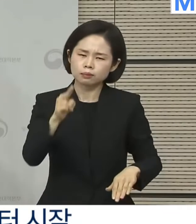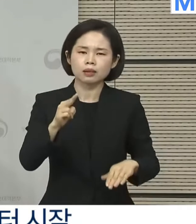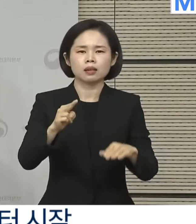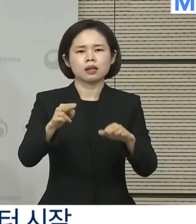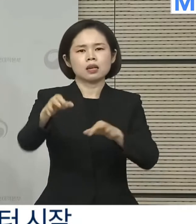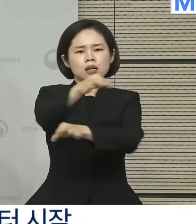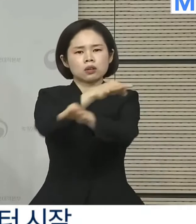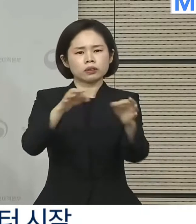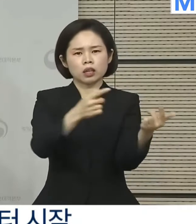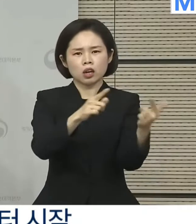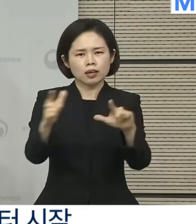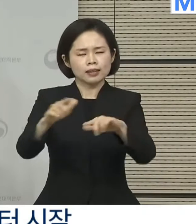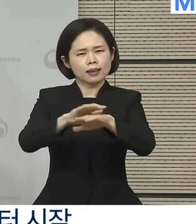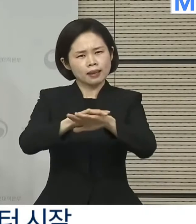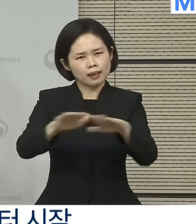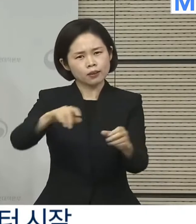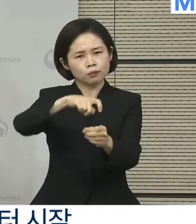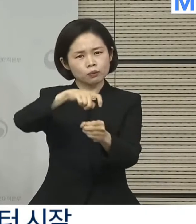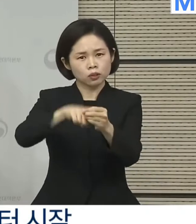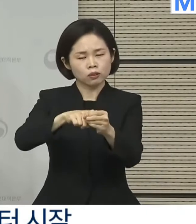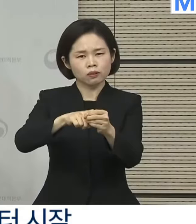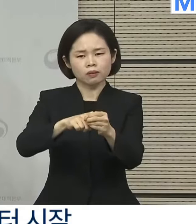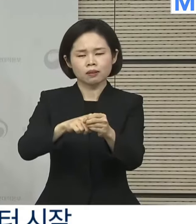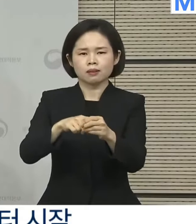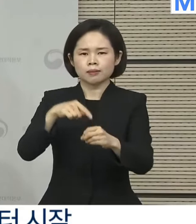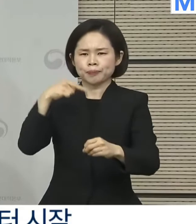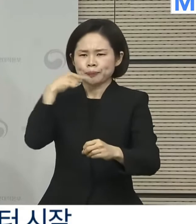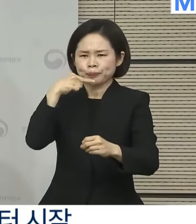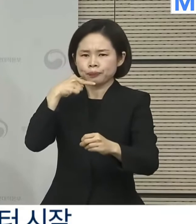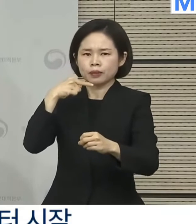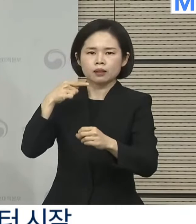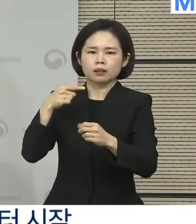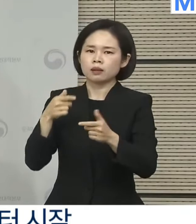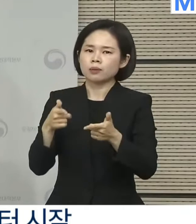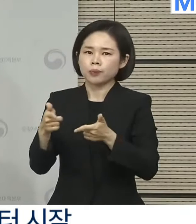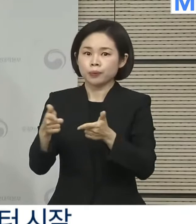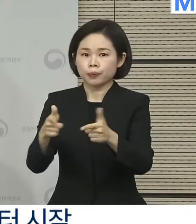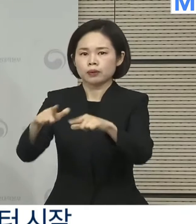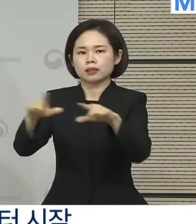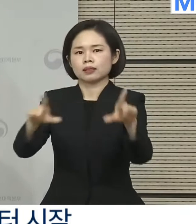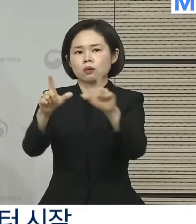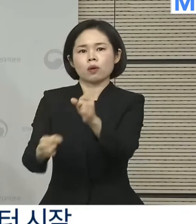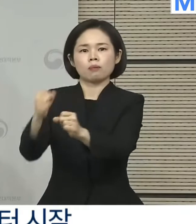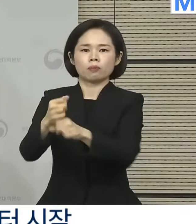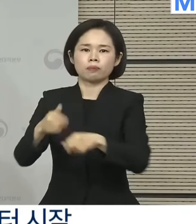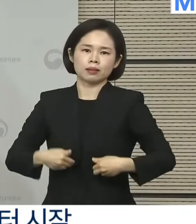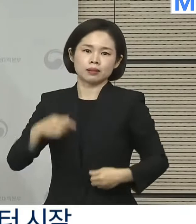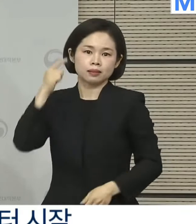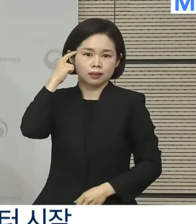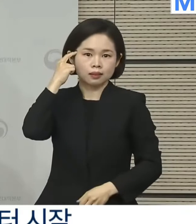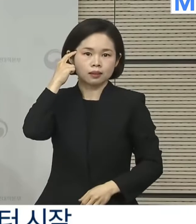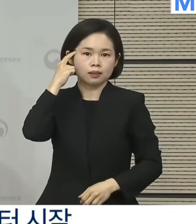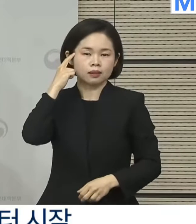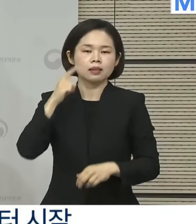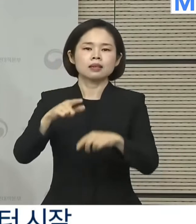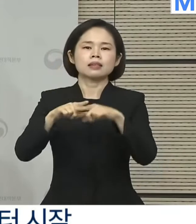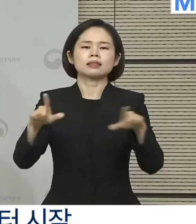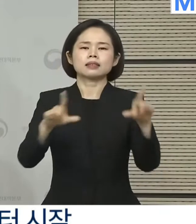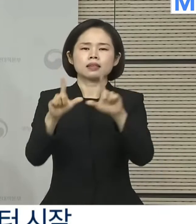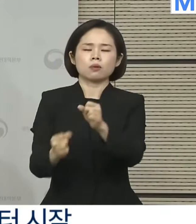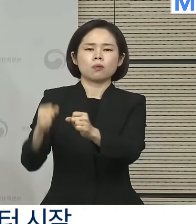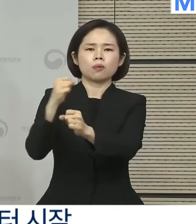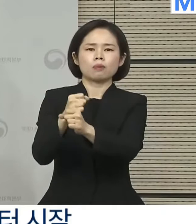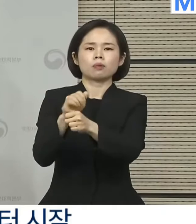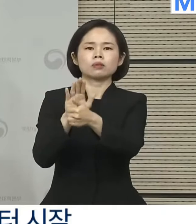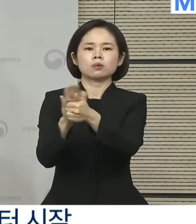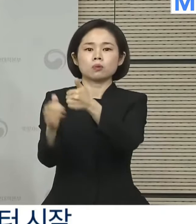전반의 위기를 극복해 나갈 수 있는 단계적 일상회복이 필요하다는 인식을 하고 일상회복 지원위원회를 중심으로